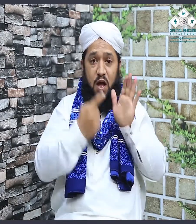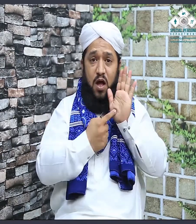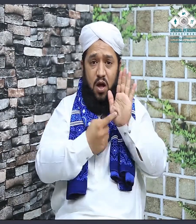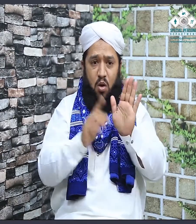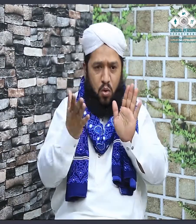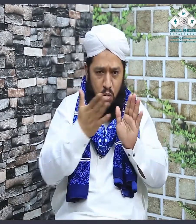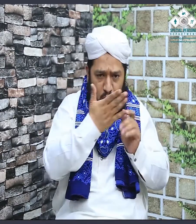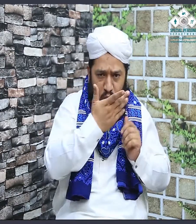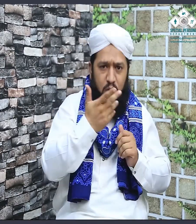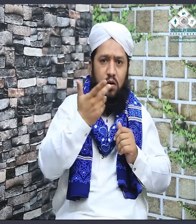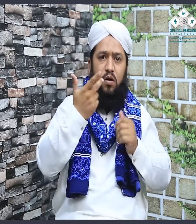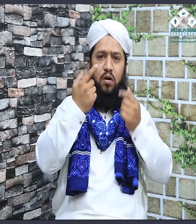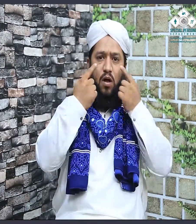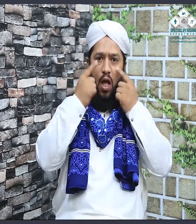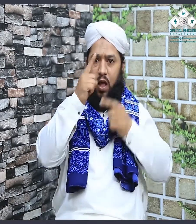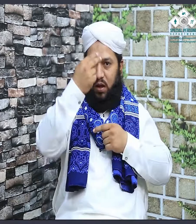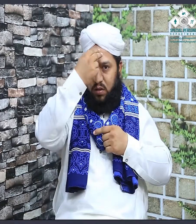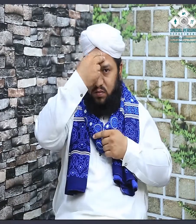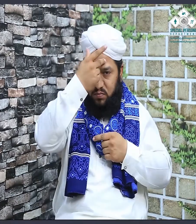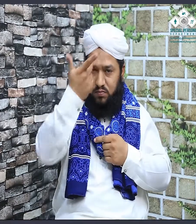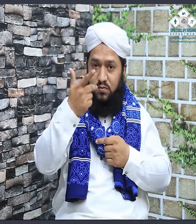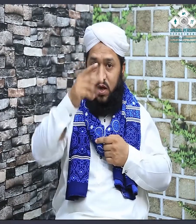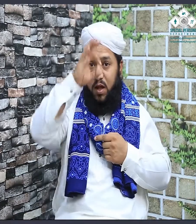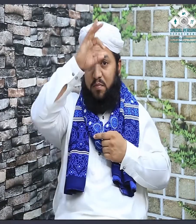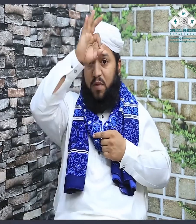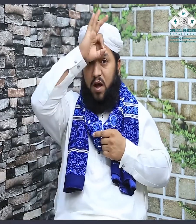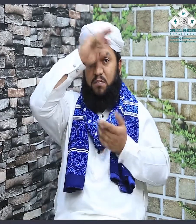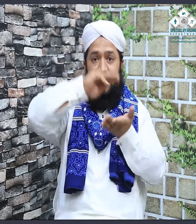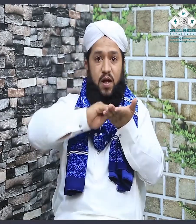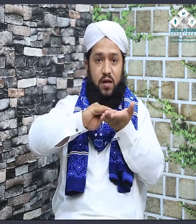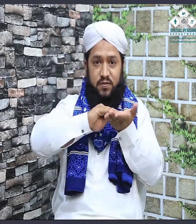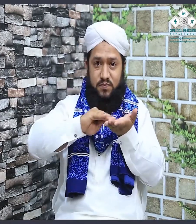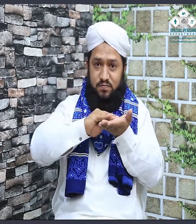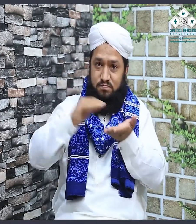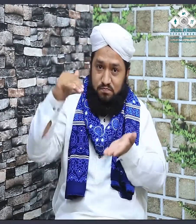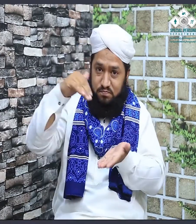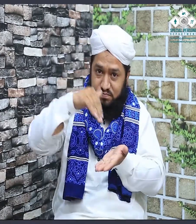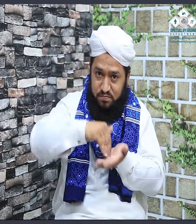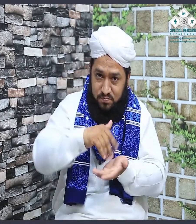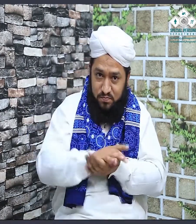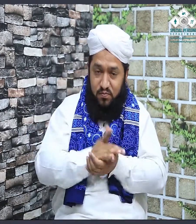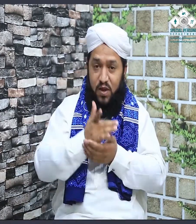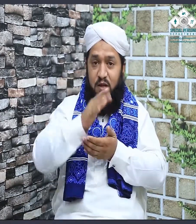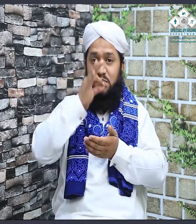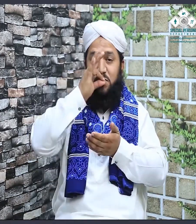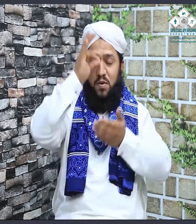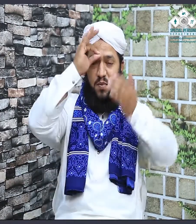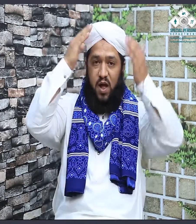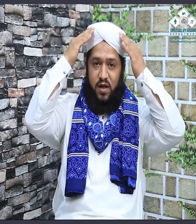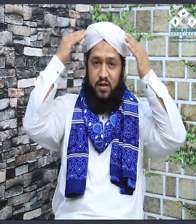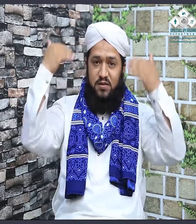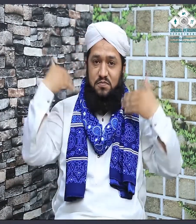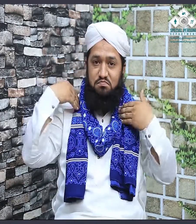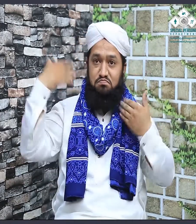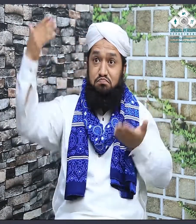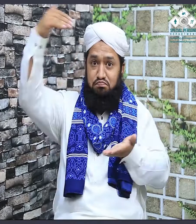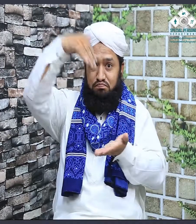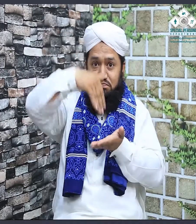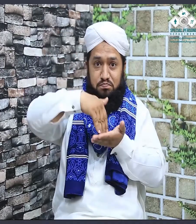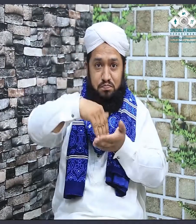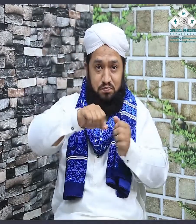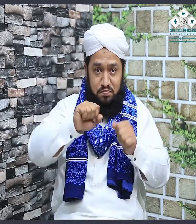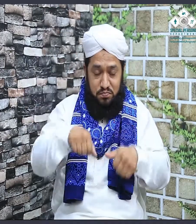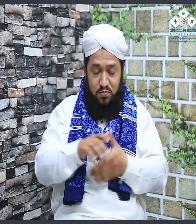کا فتنہ، امام مہدی کا ظہور، حضرت عیسیٰ علیہ الصلوۃ والسلام کا آسمان سے اترنا، یہ بھی قیامت سے پہلے